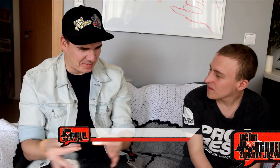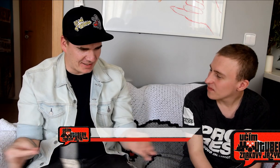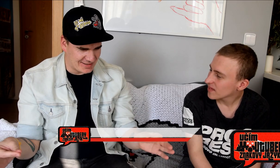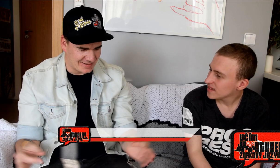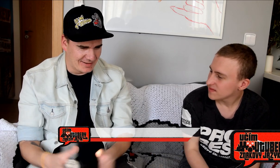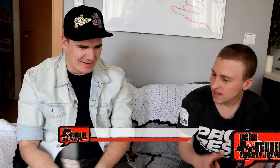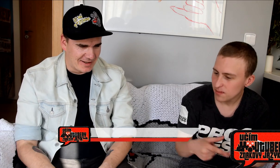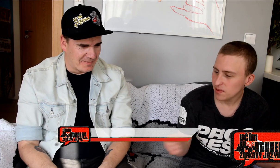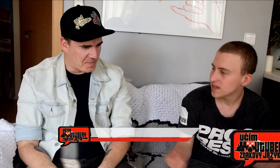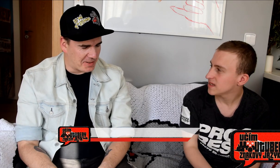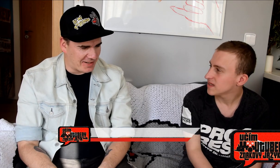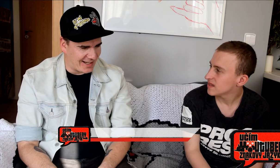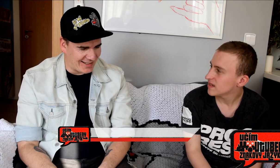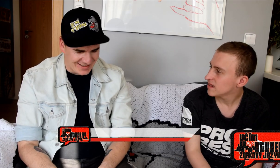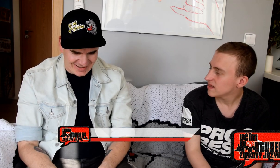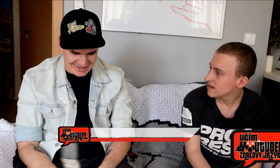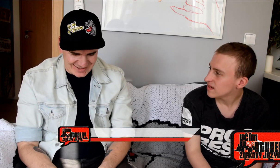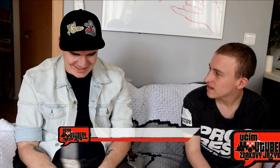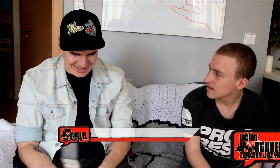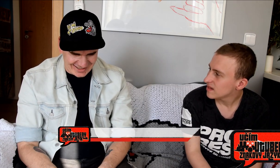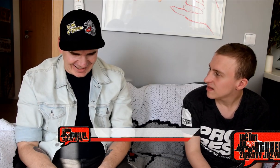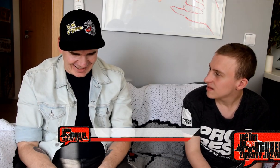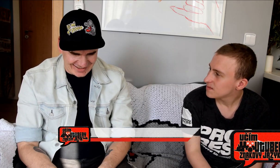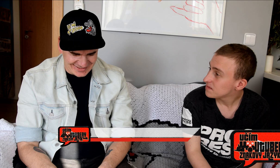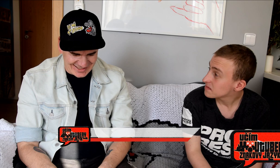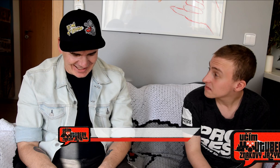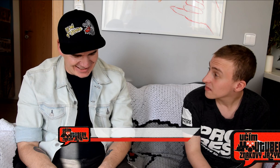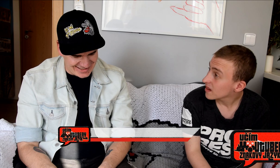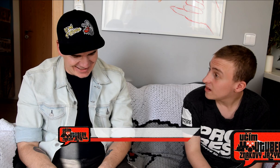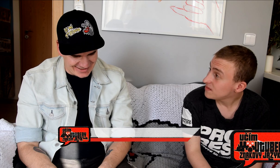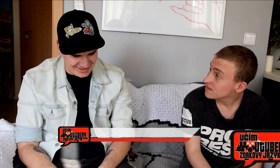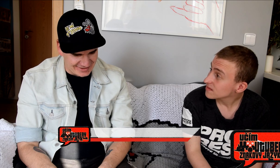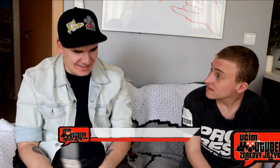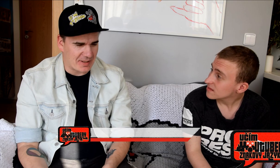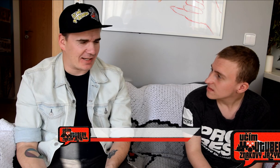Japonec. OK, jak se řekne, jak se řekne mrkev?